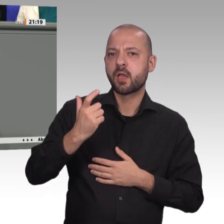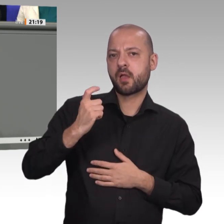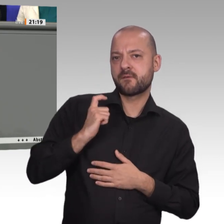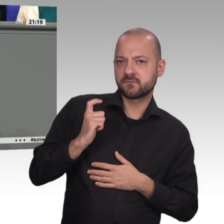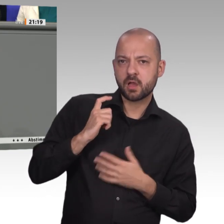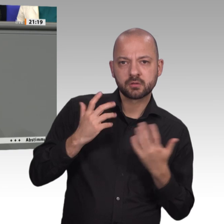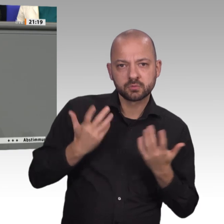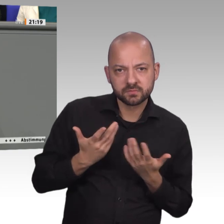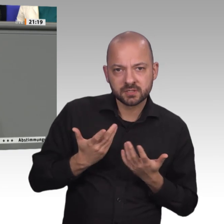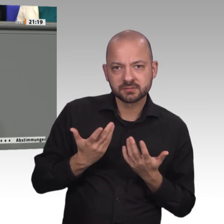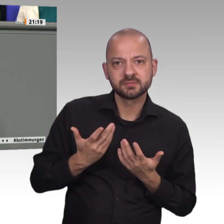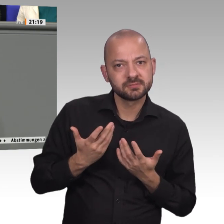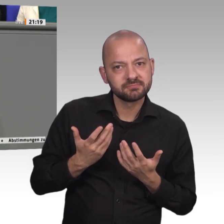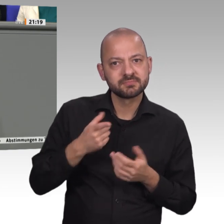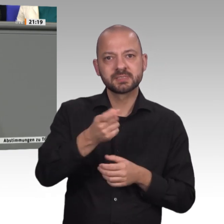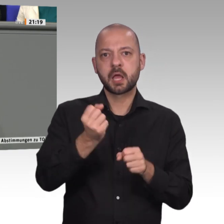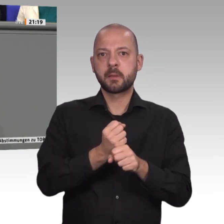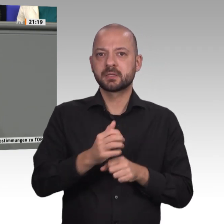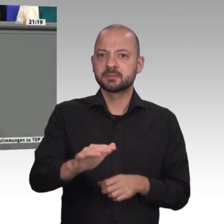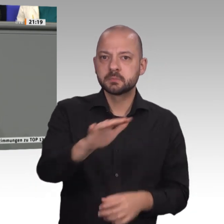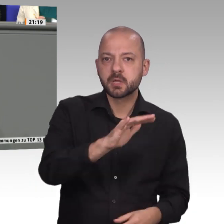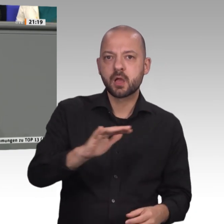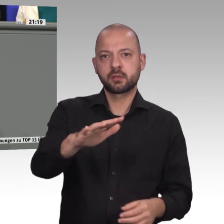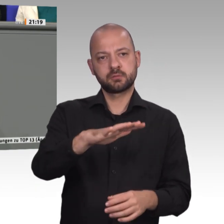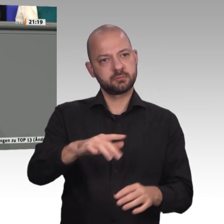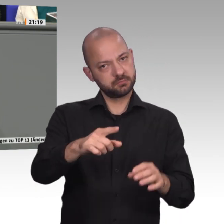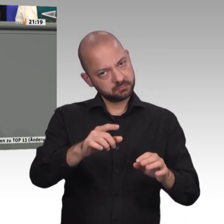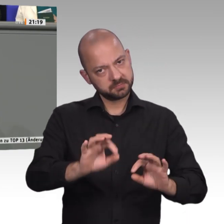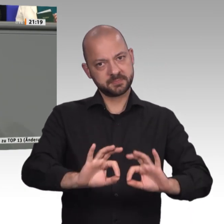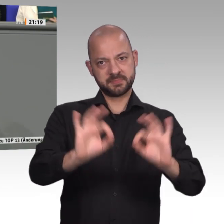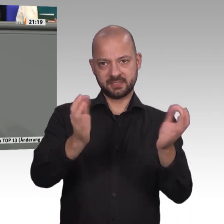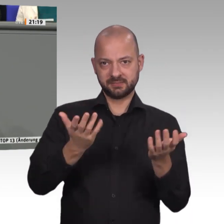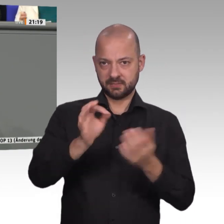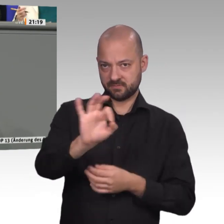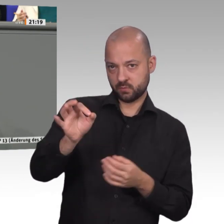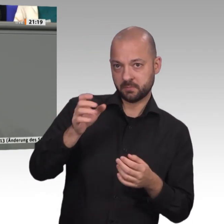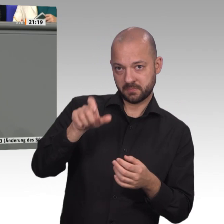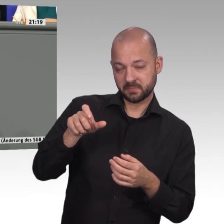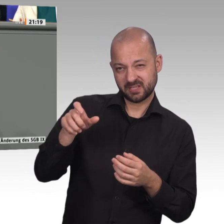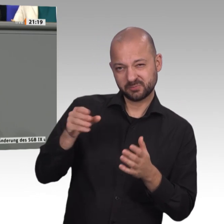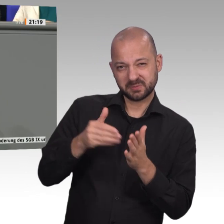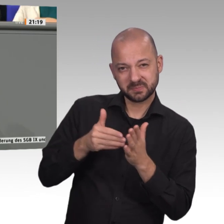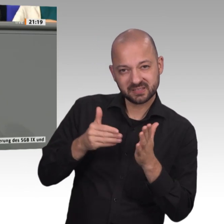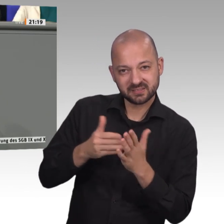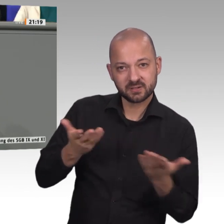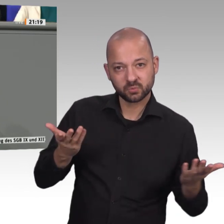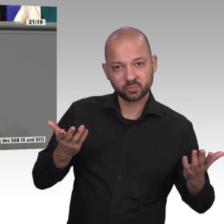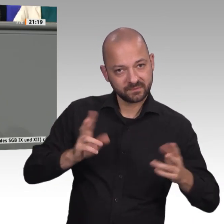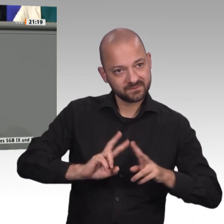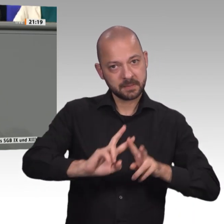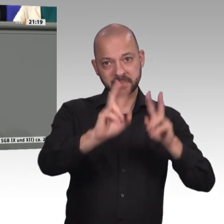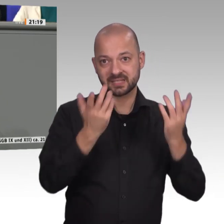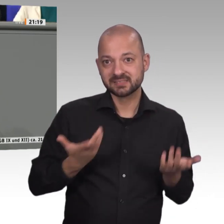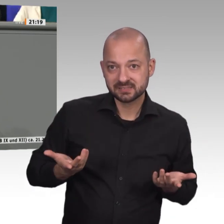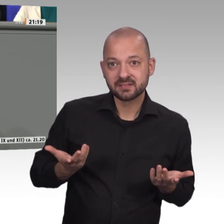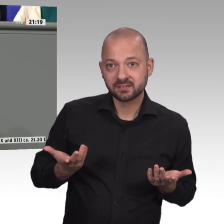Jahre alt ist, dass es keine solche Wirkung erzielt hat, leider. Und die Bundesregierung leistet mit dem, was sie